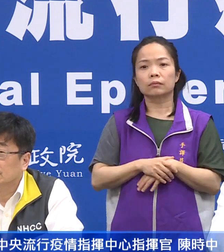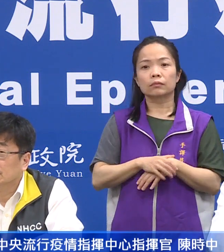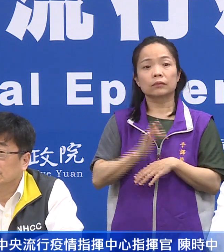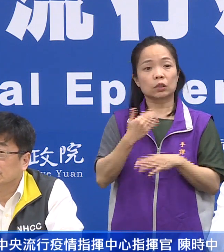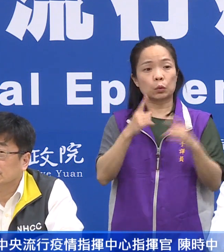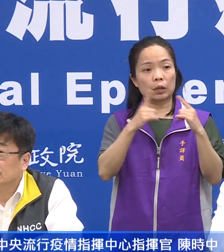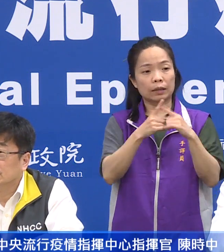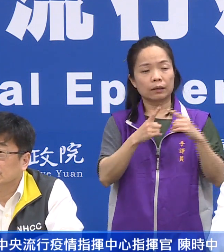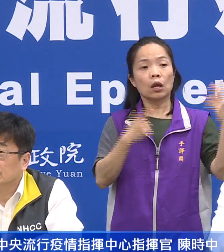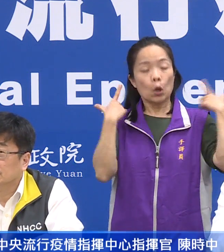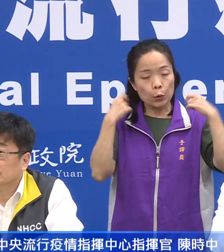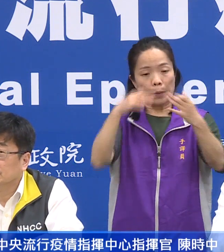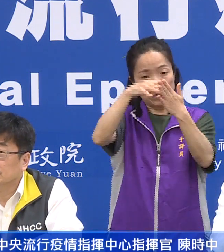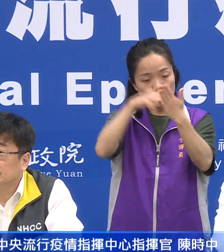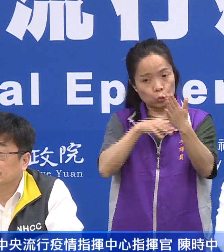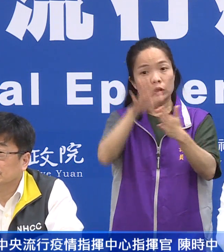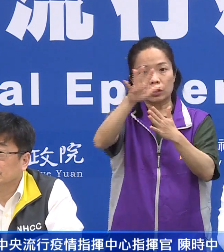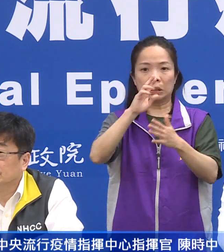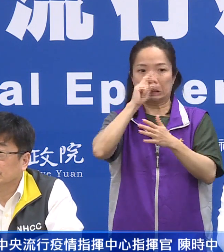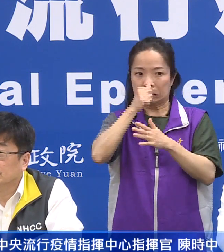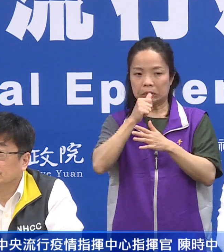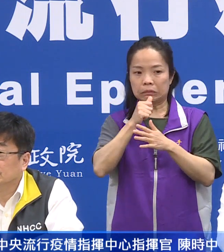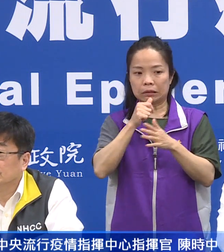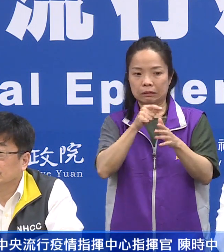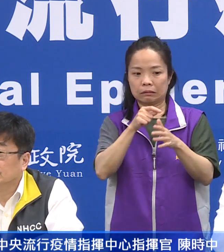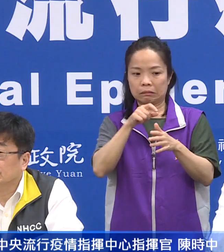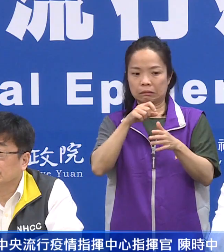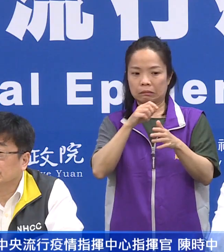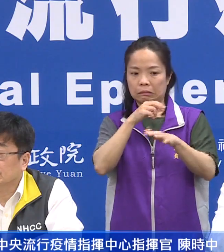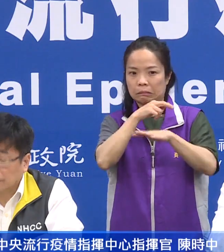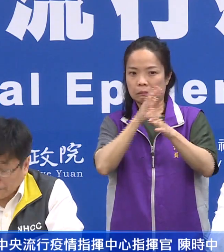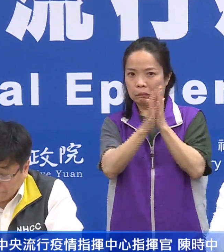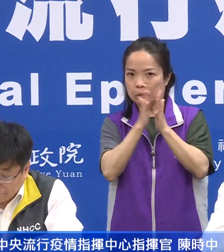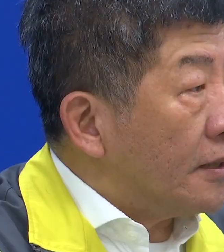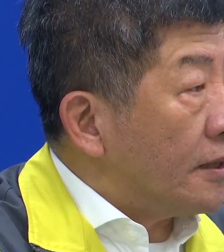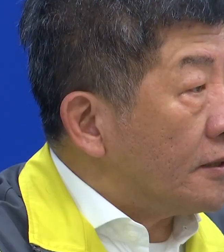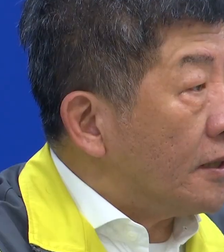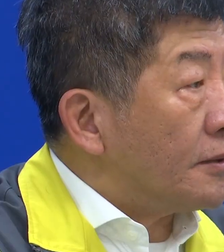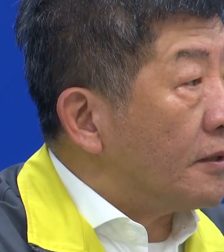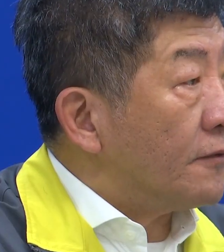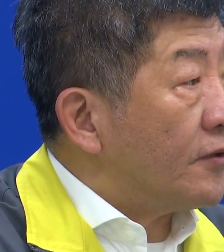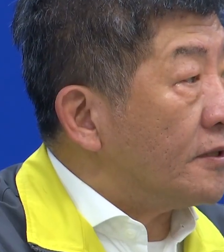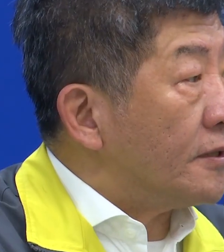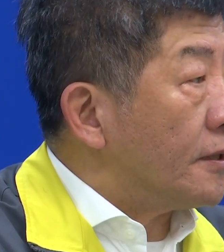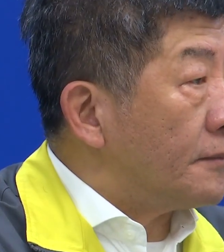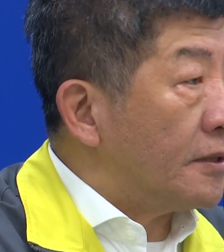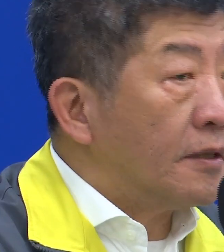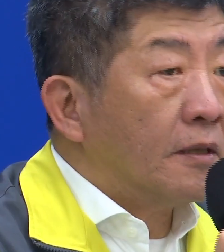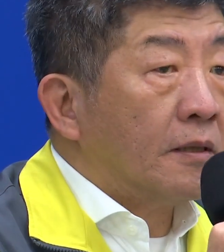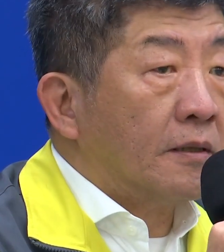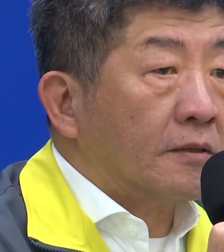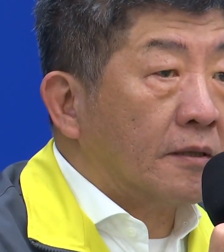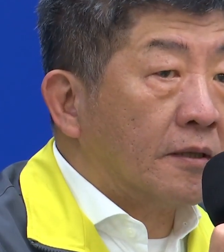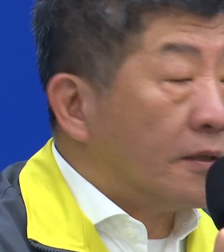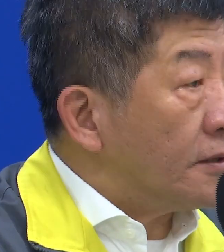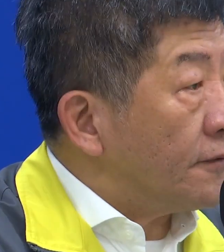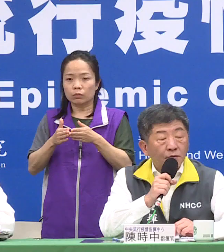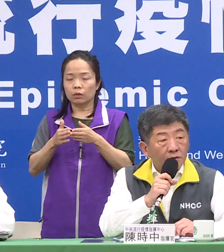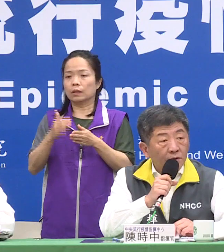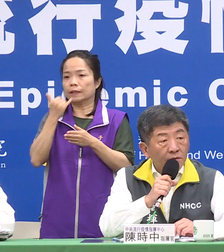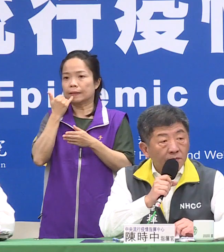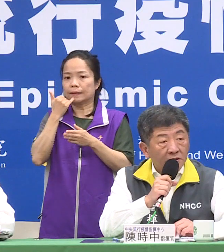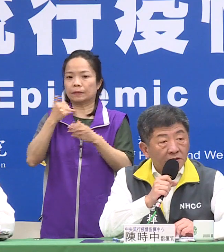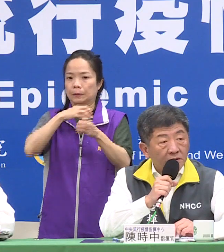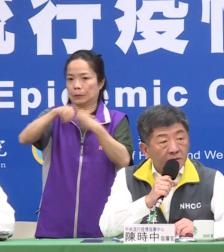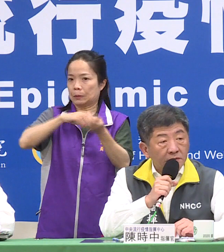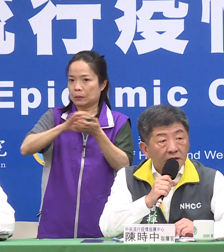于原来有住籍的，是不是要加以特别的处理，我们跟陆回再谈。 陈时中表示，原则上湖北解封后，